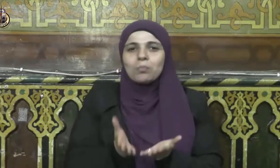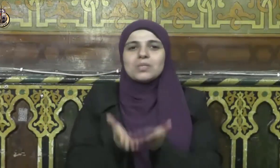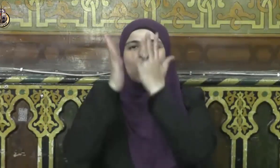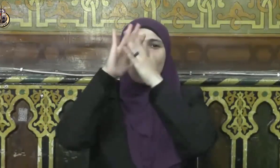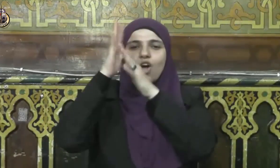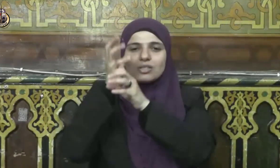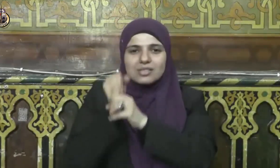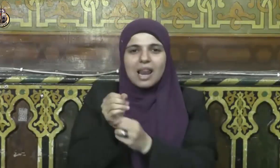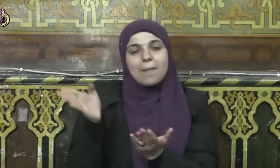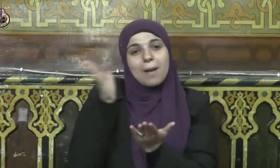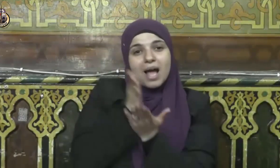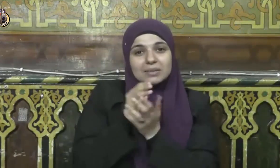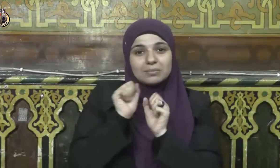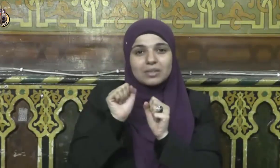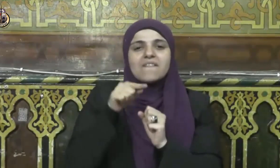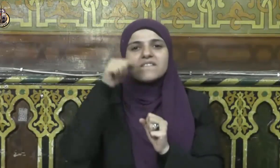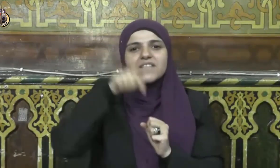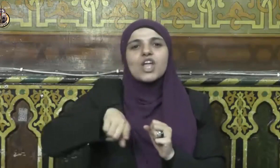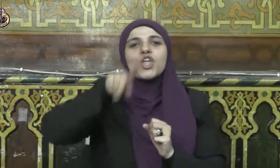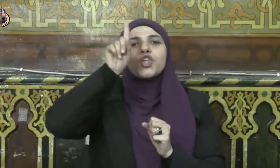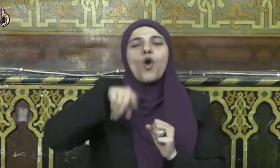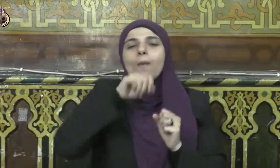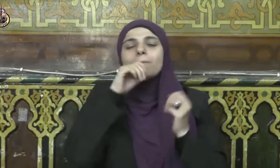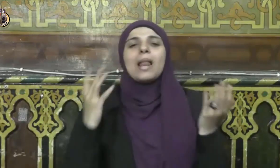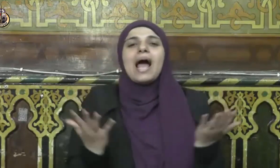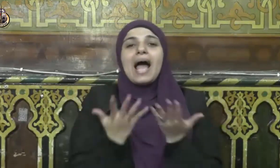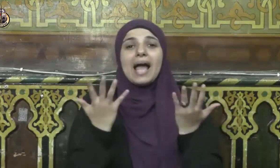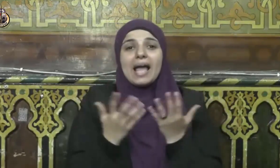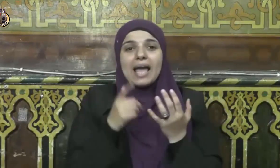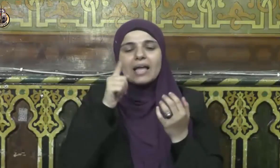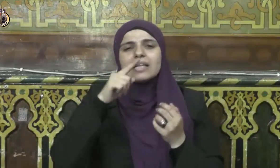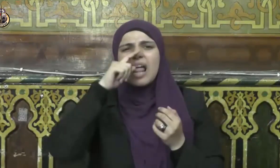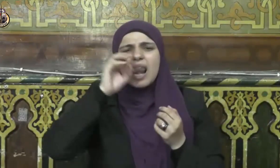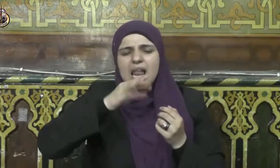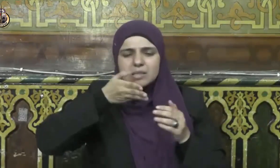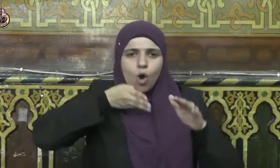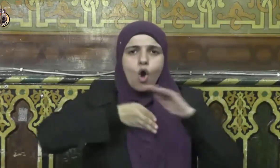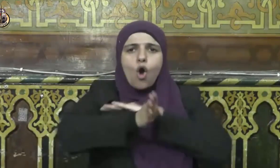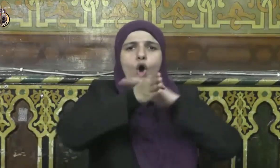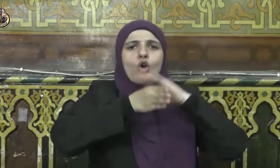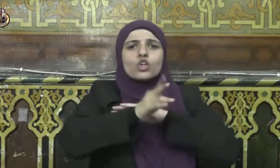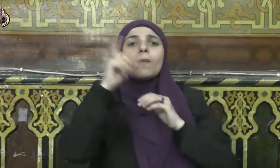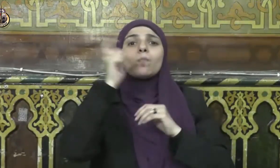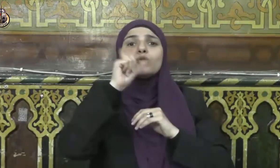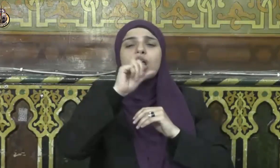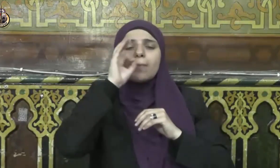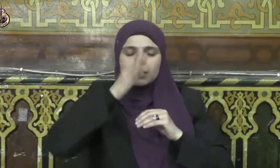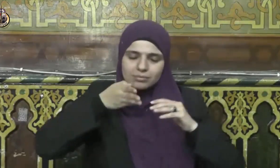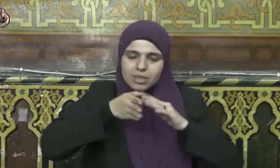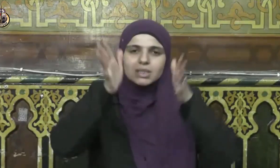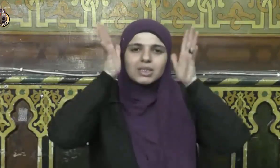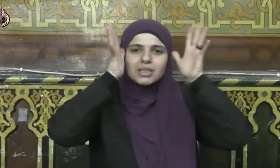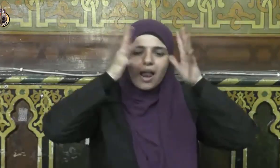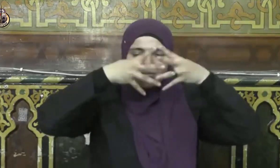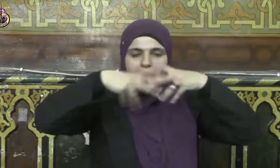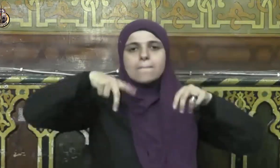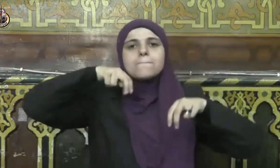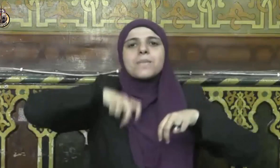صلى الله عليه وسلم في هذا اليوم أن يخرج المسلم إلى المصلى